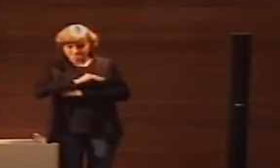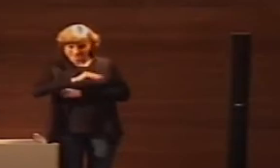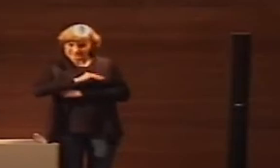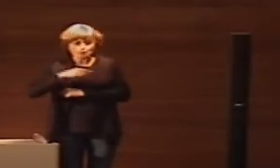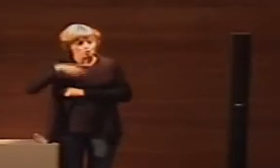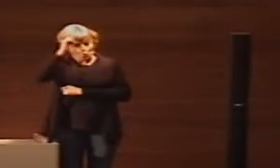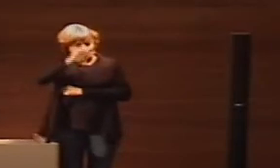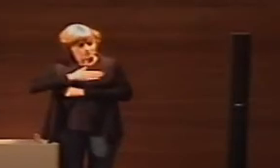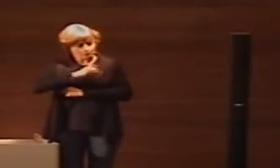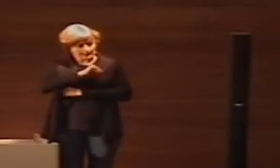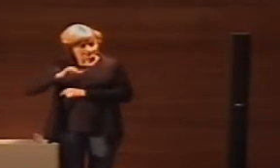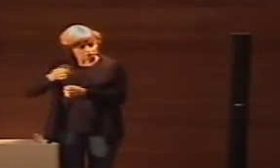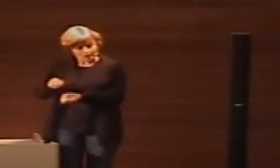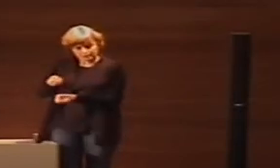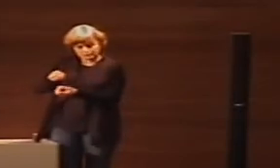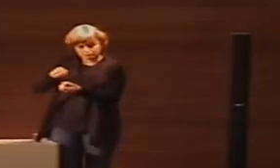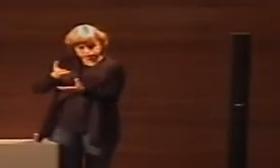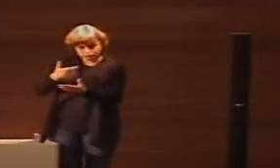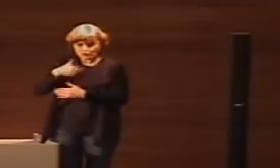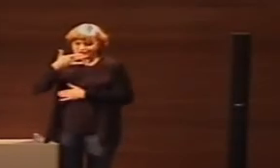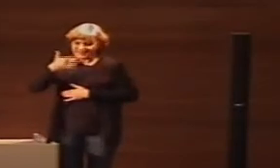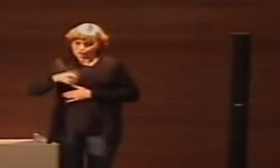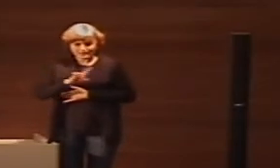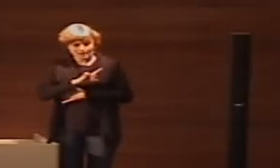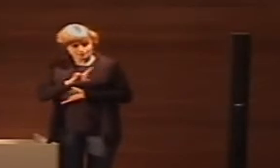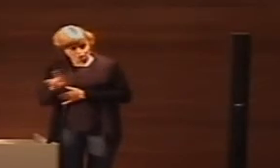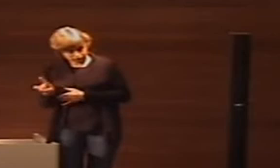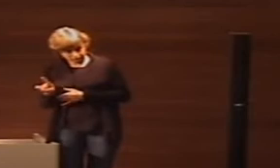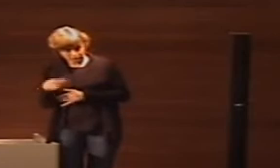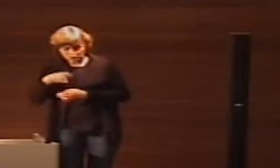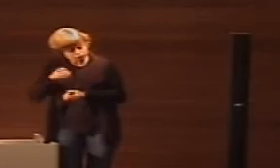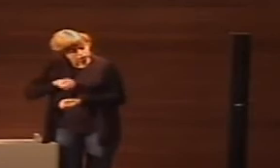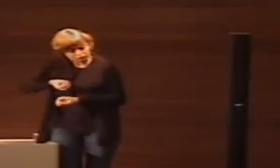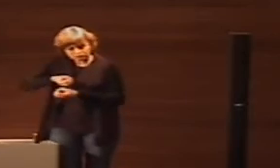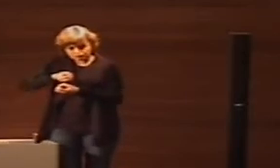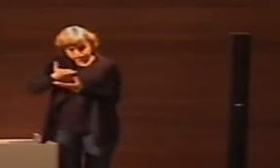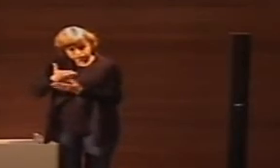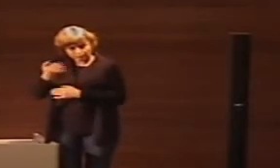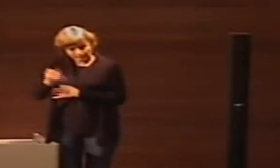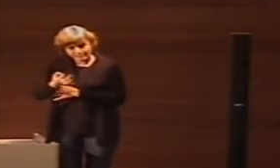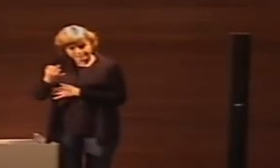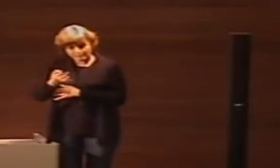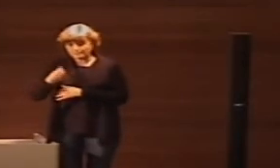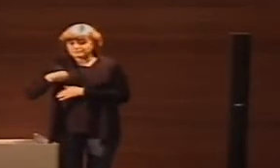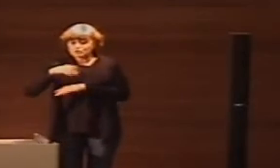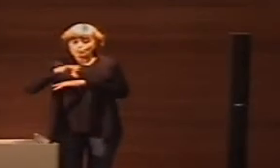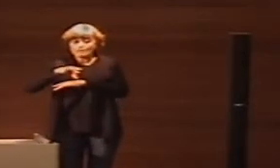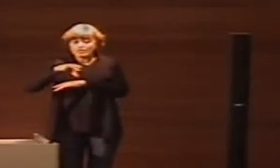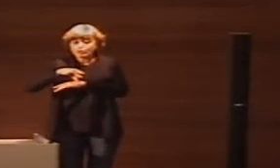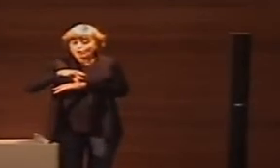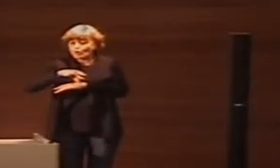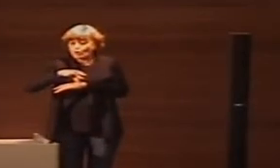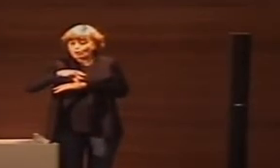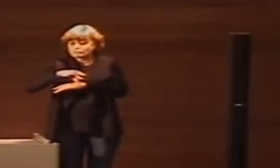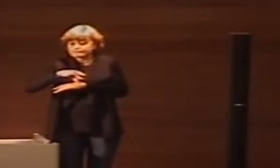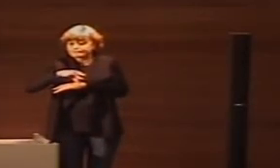mi opinión, que no es neutral, ya sé que me meto en un campo de minas, pero bueno, supongo que es como cuando se va al médico, que